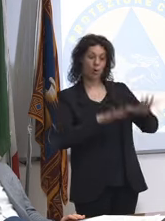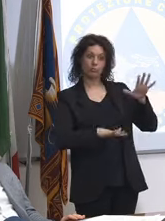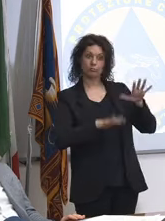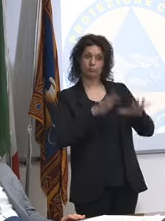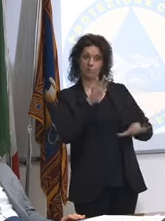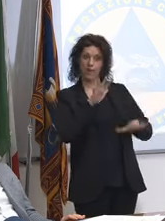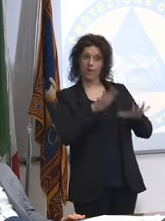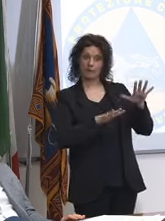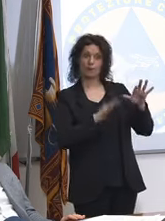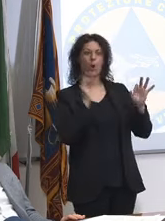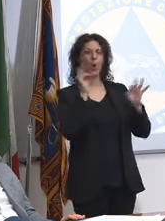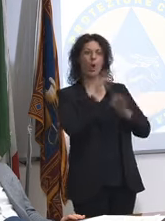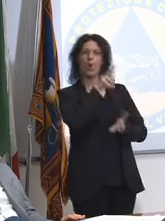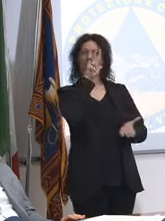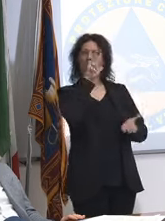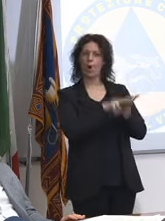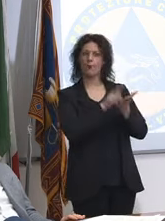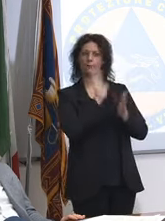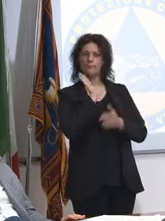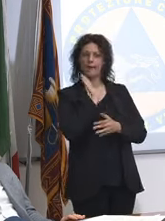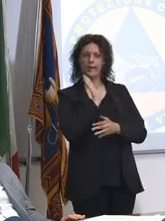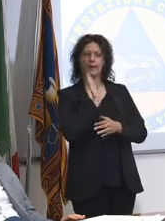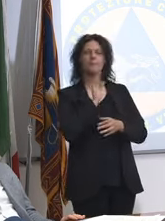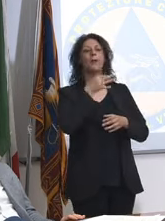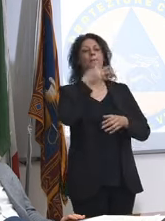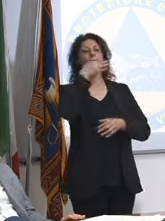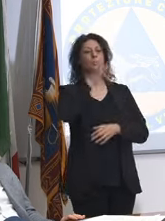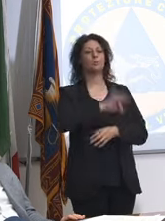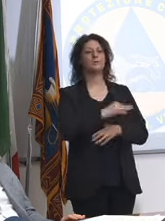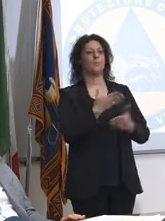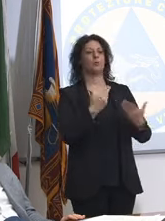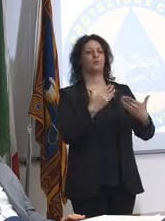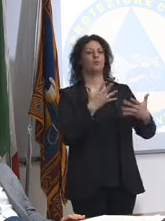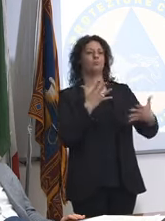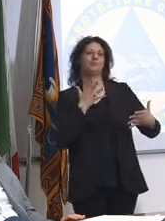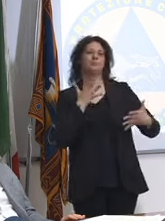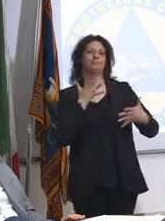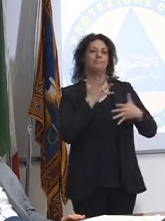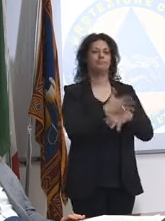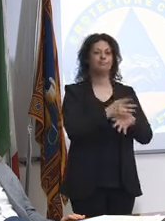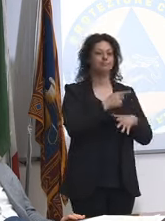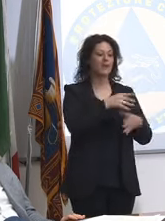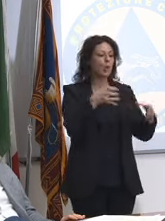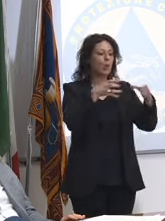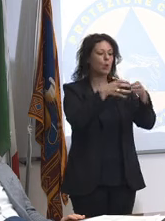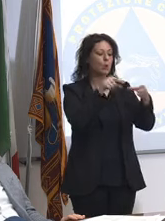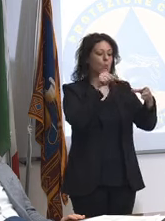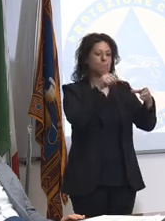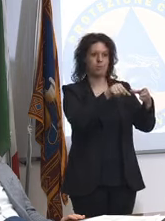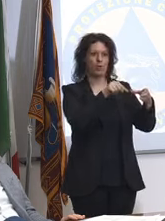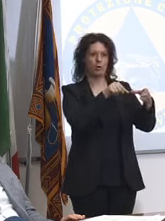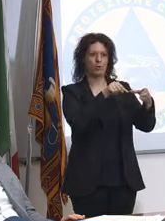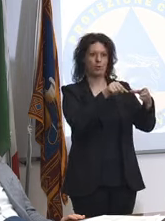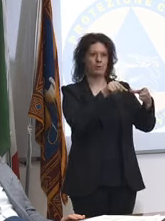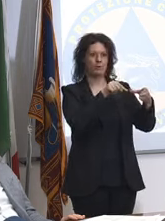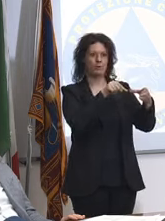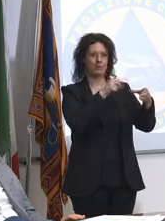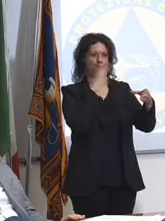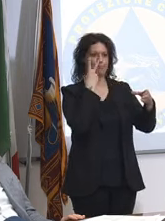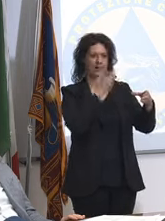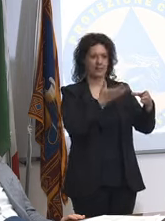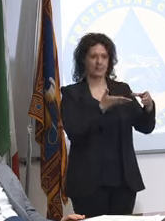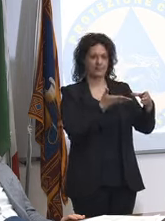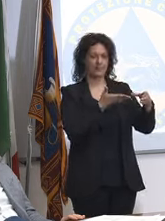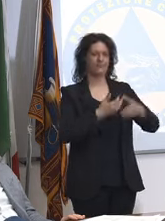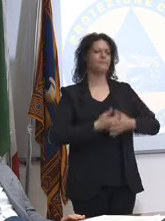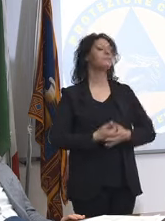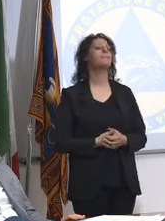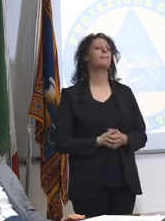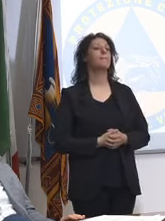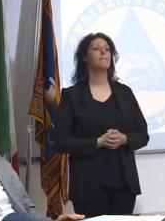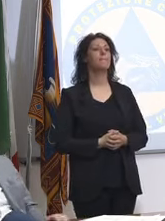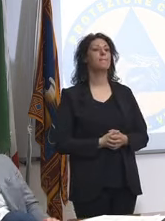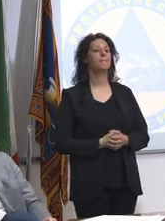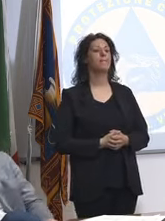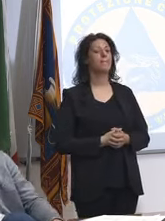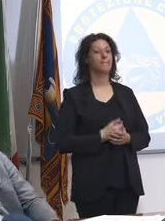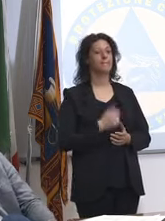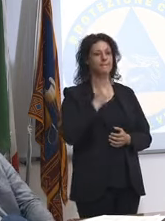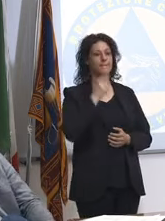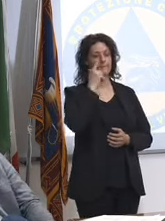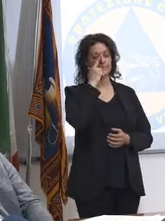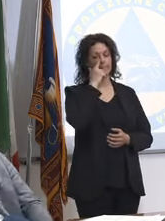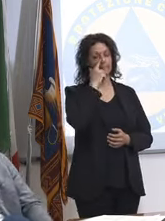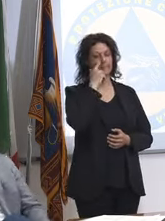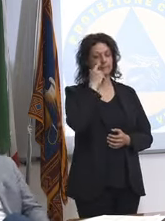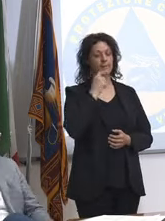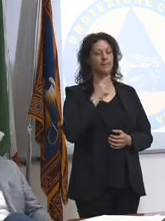confermato, abbiamo la possibilità di enucleare quel singolo gruppo. Abbiamo concordato insieme